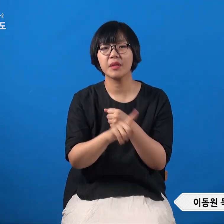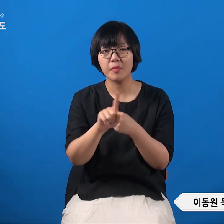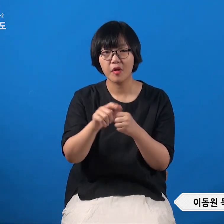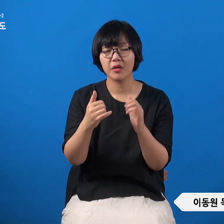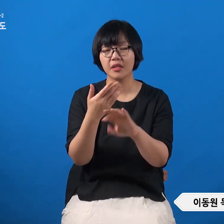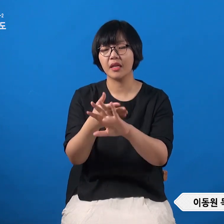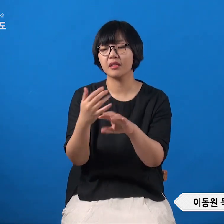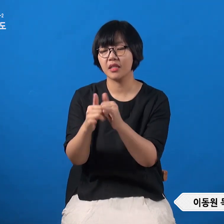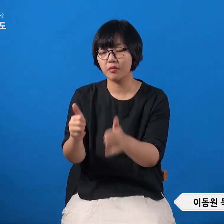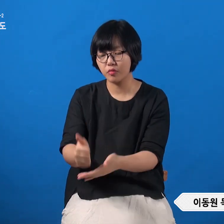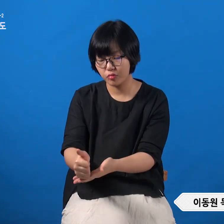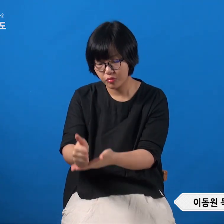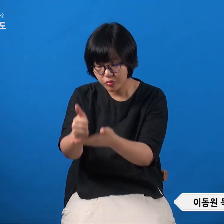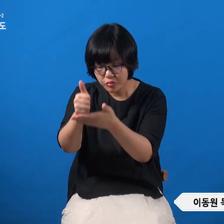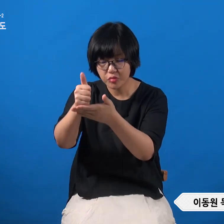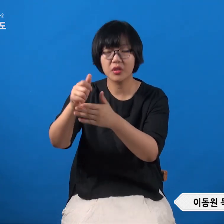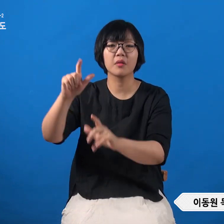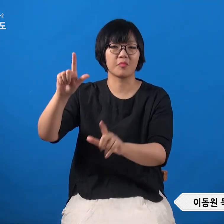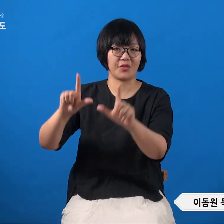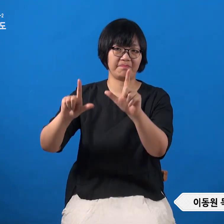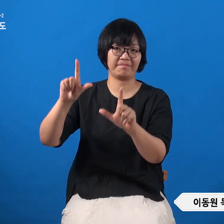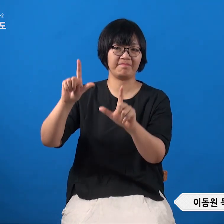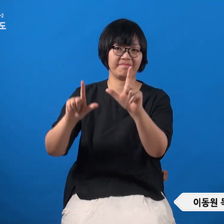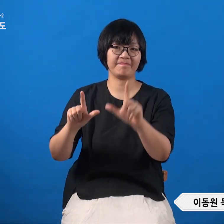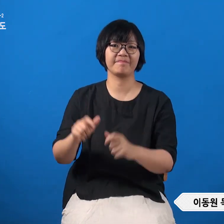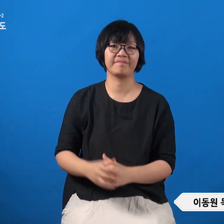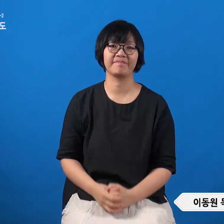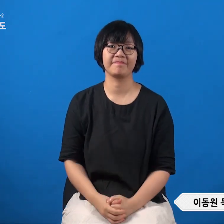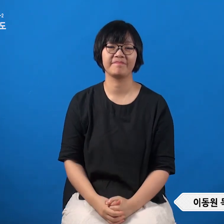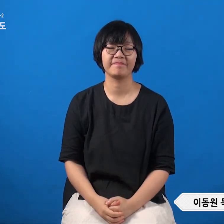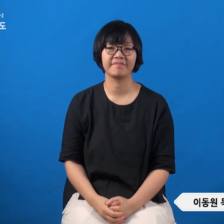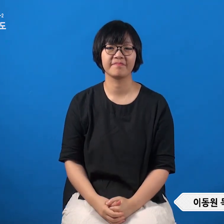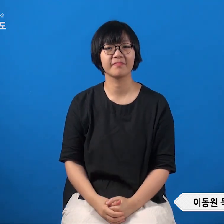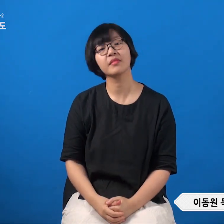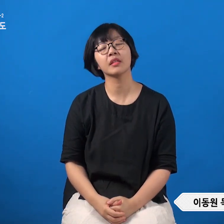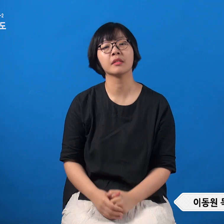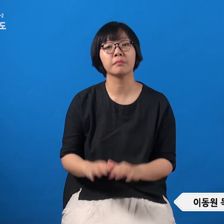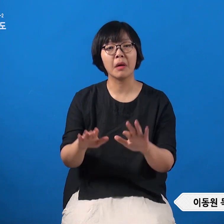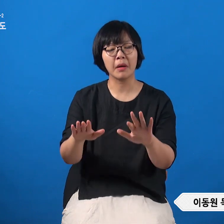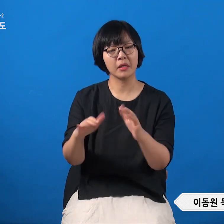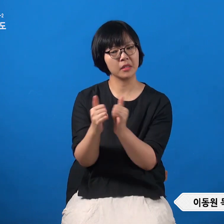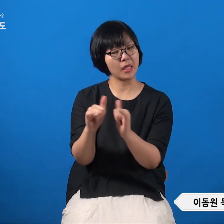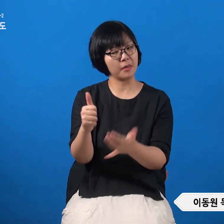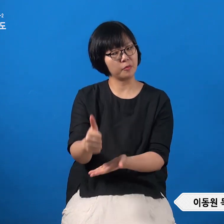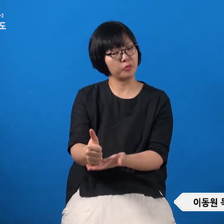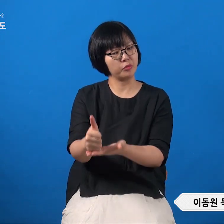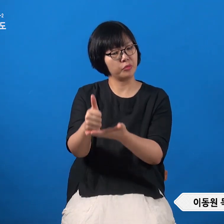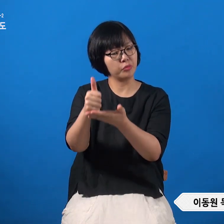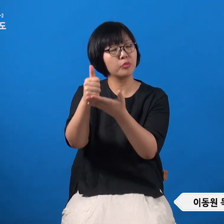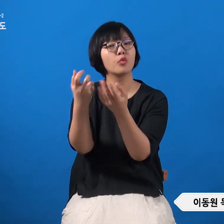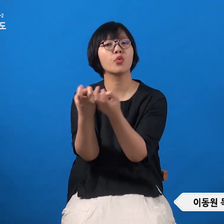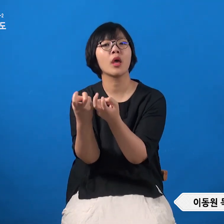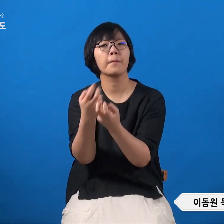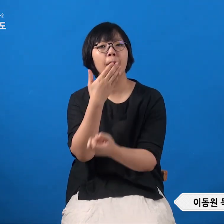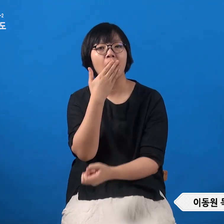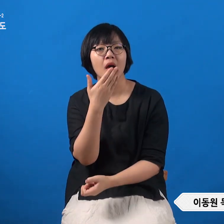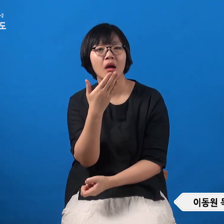아니라 그렇게 인간을 존중하는 태도. 그런데 어떻게 인간을 존중하게 되는가?